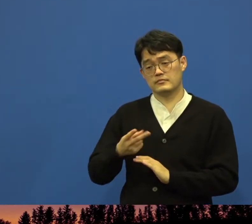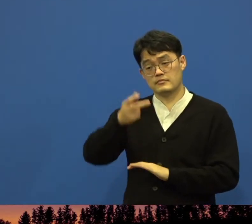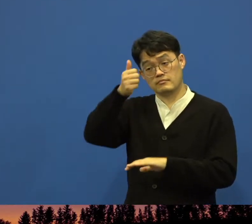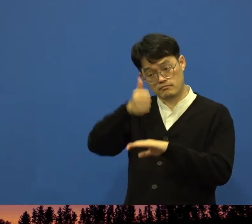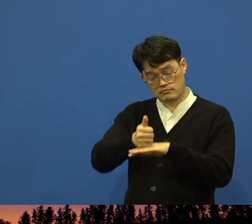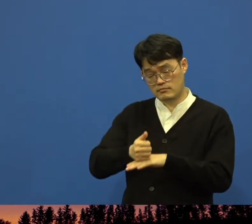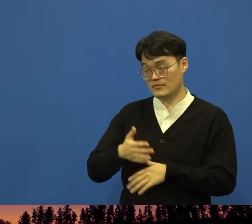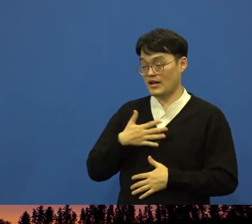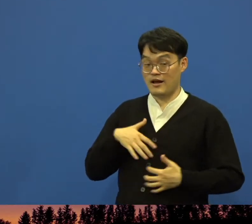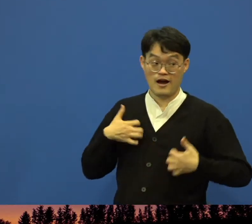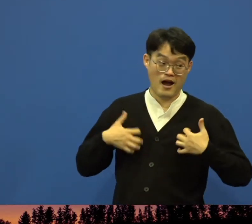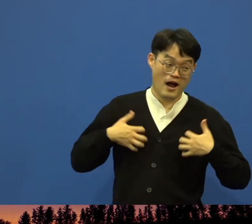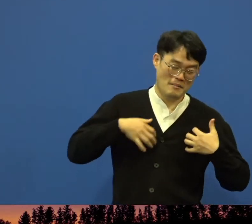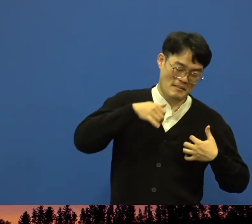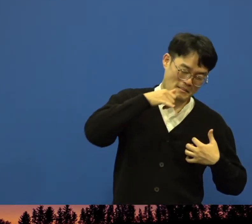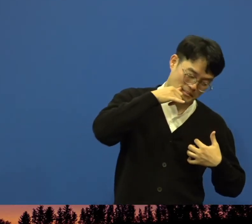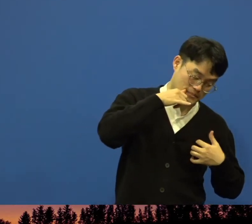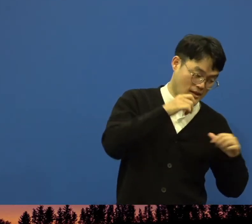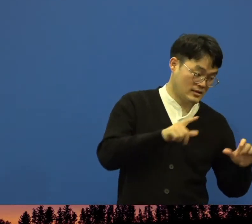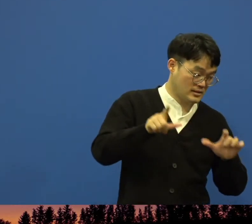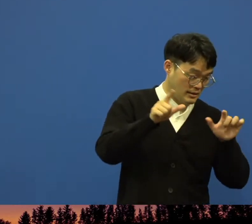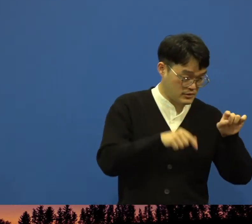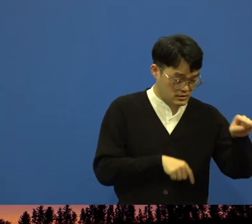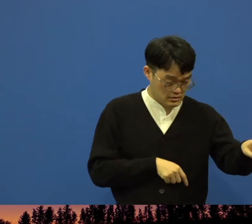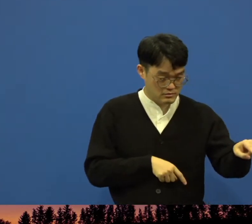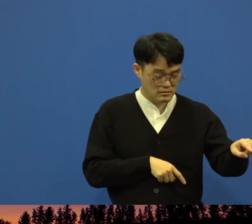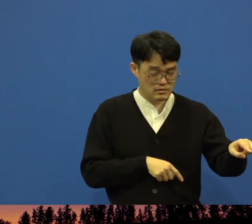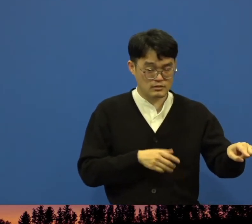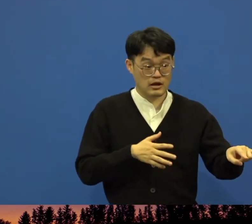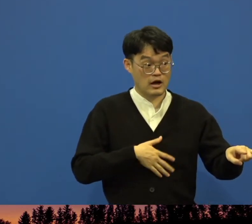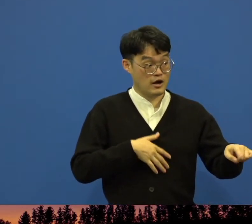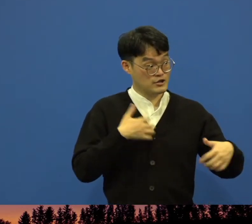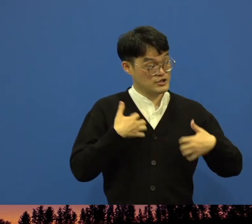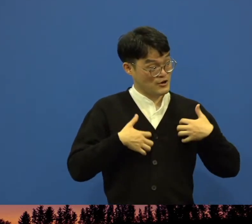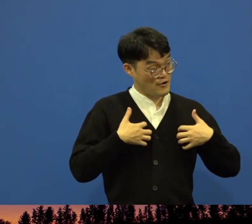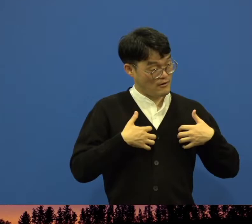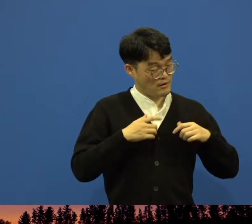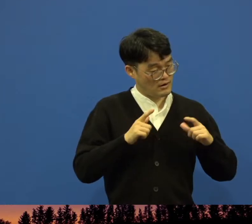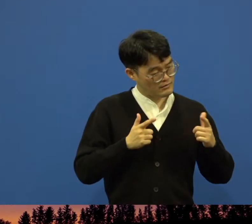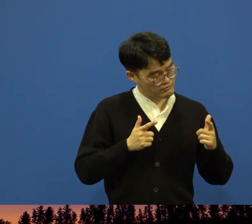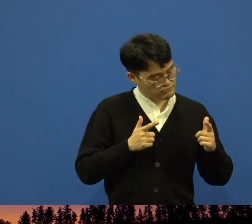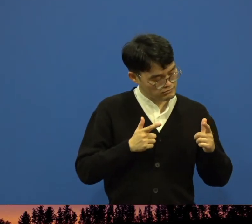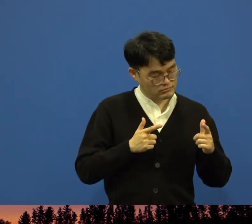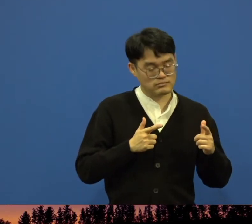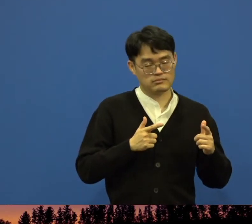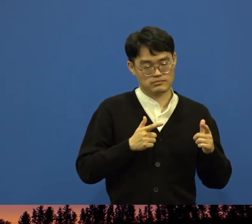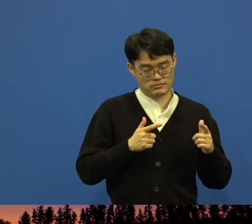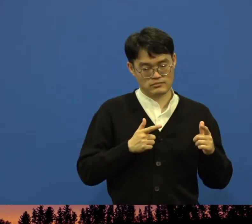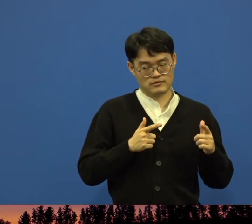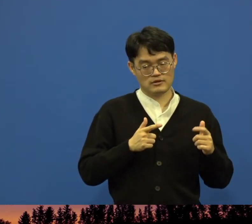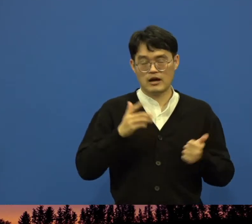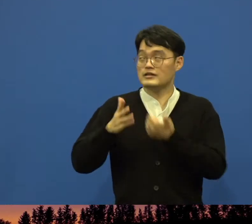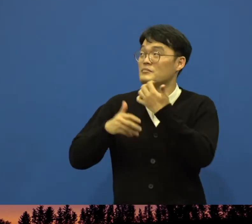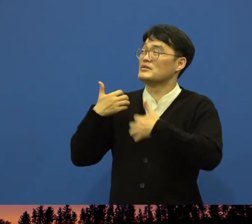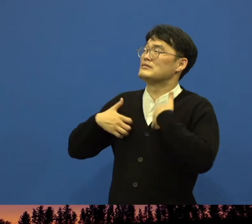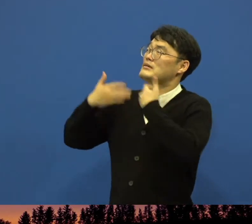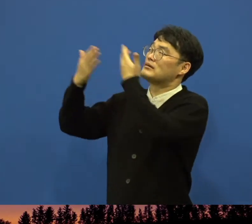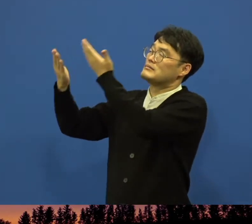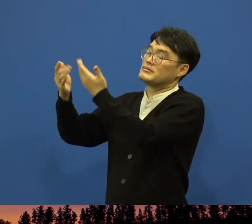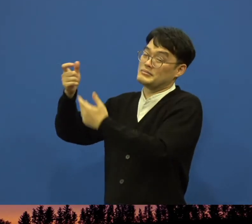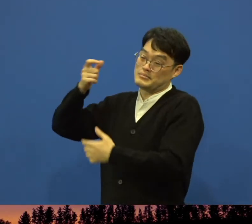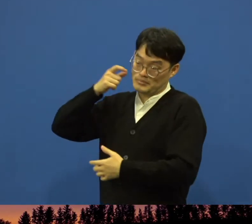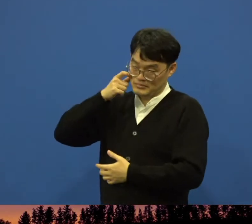결국은 나를 즐겁게 하는 인생은 나를 즐겁게 할 수 없을 뿐만 아니라 하나님을 즐겁게 할 수 없는 것은